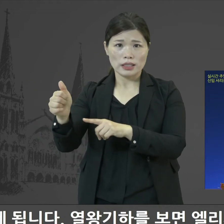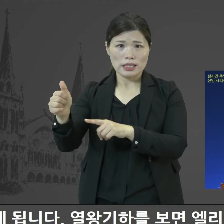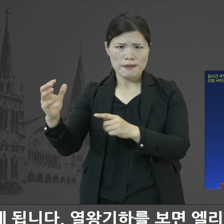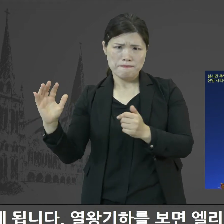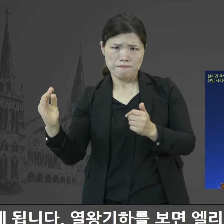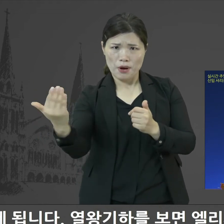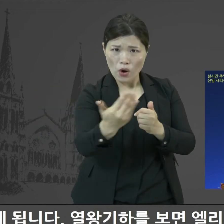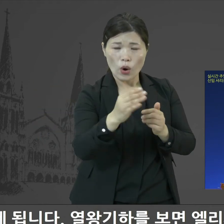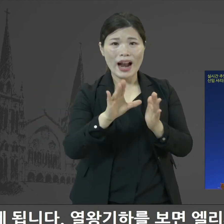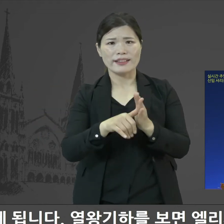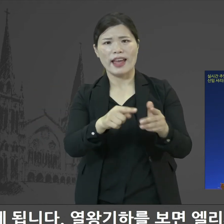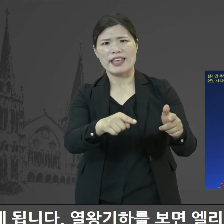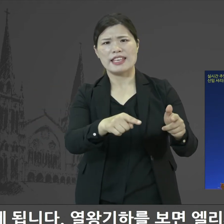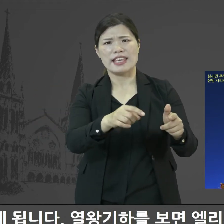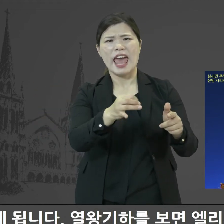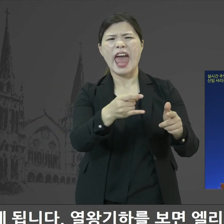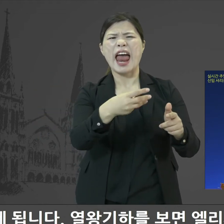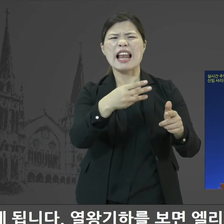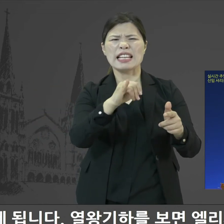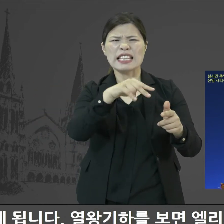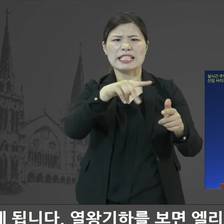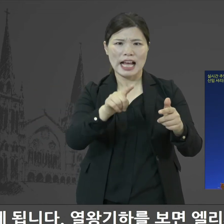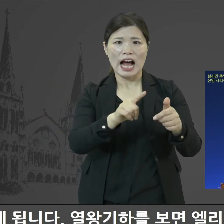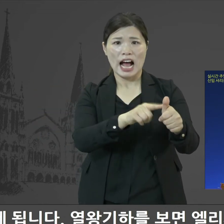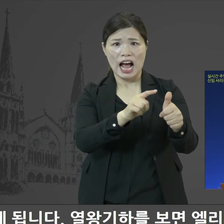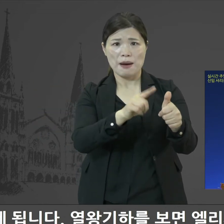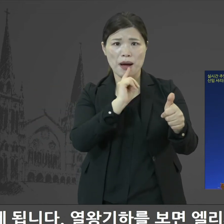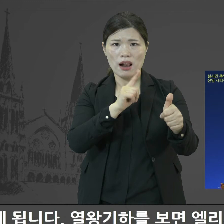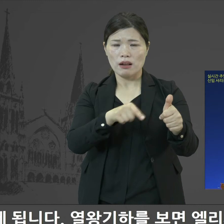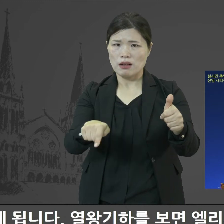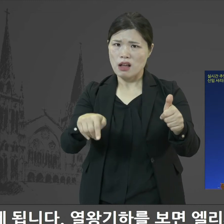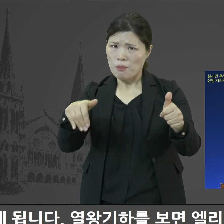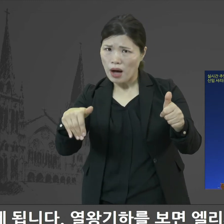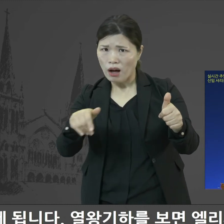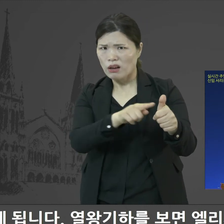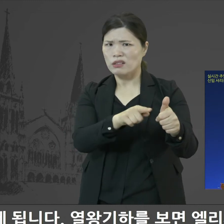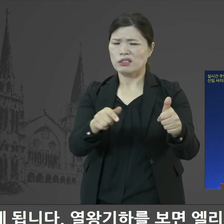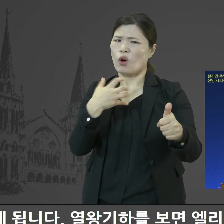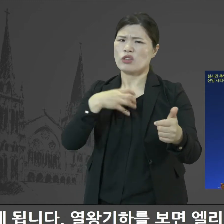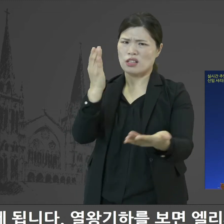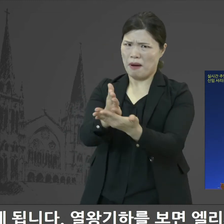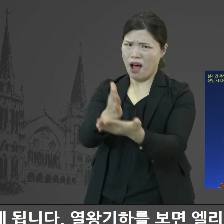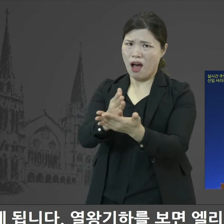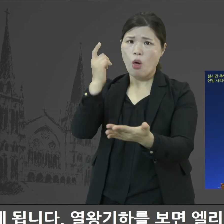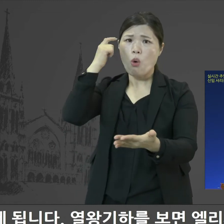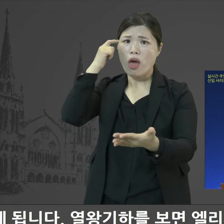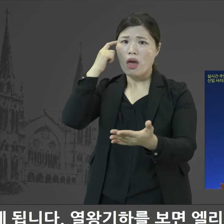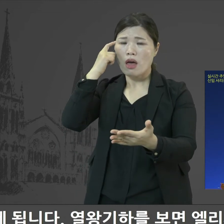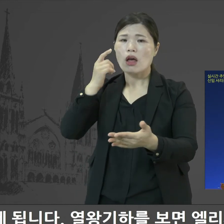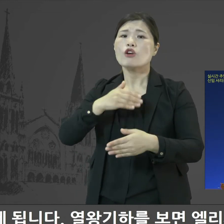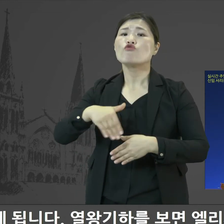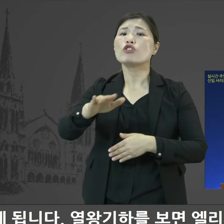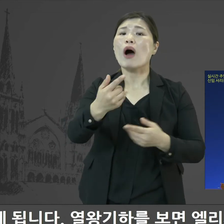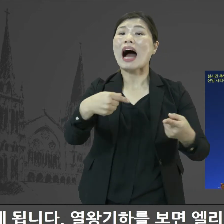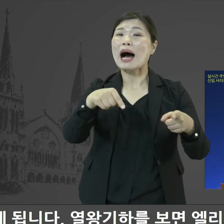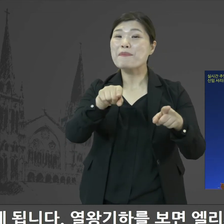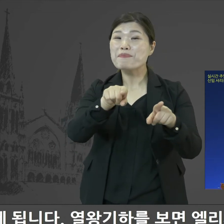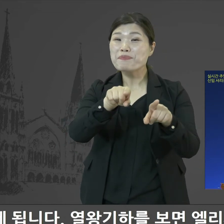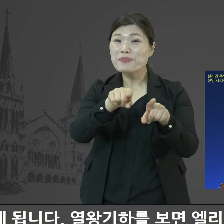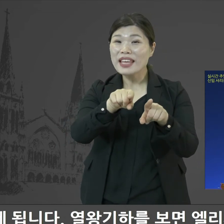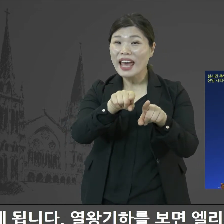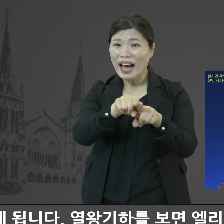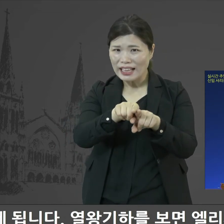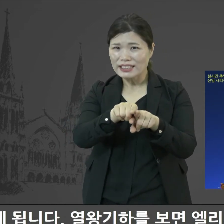그때 엘리사가 사환에게 뭐라고 얘기합니까? 걱정하지 말아라. 우리와 함께한 이가 저들과